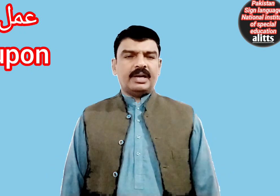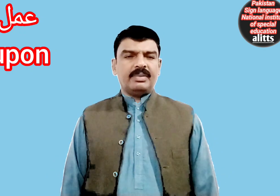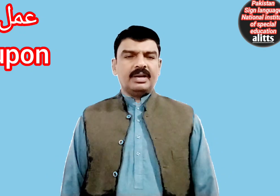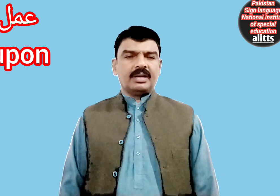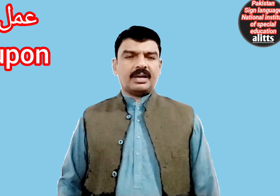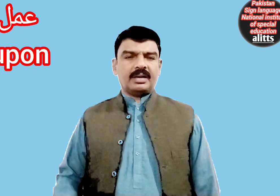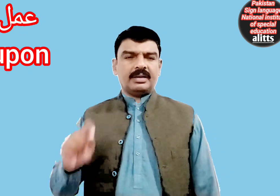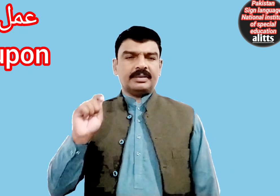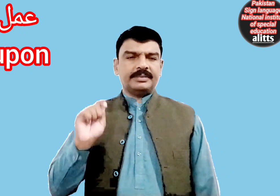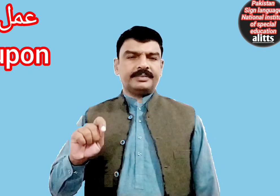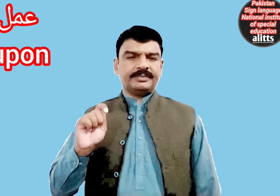अमल करना।